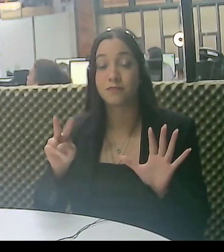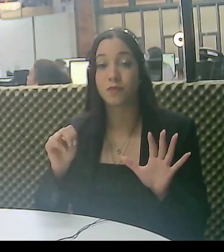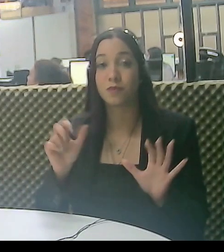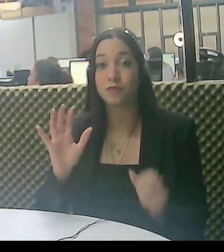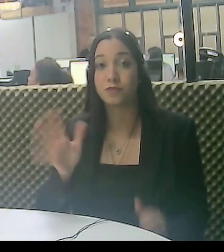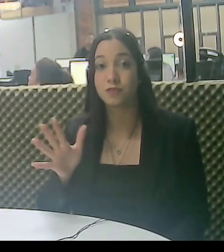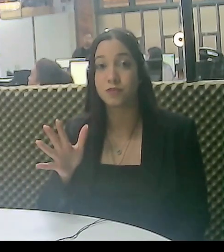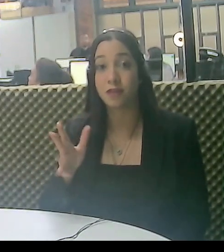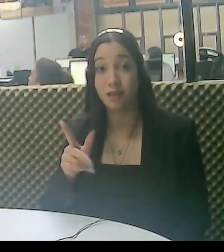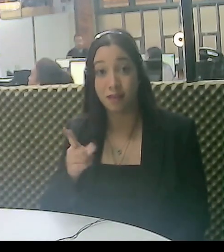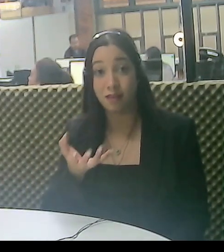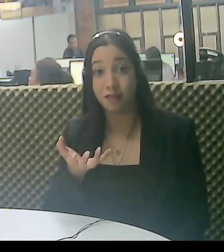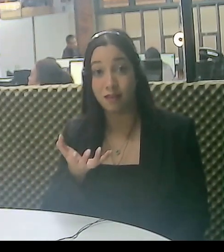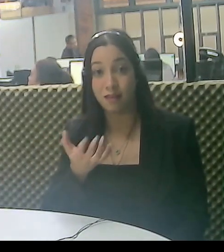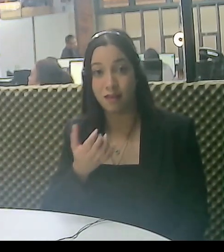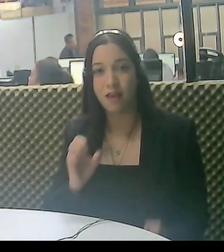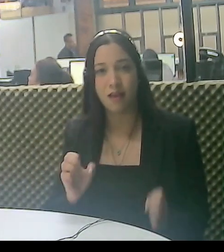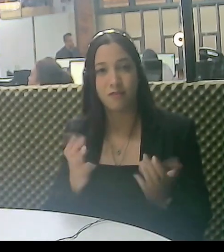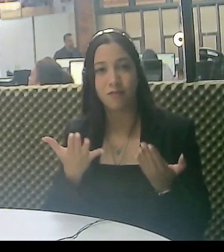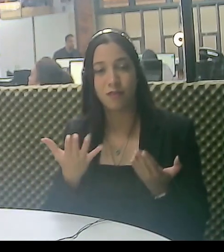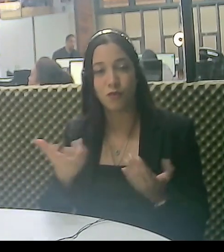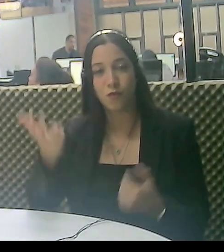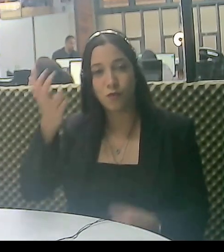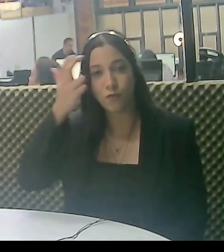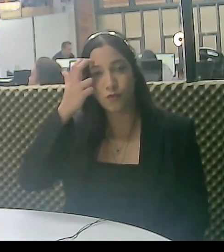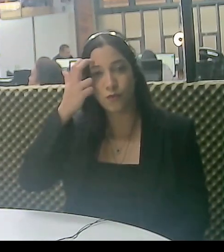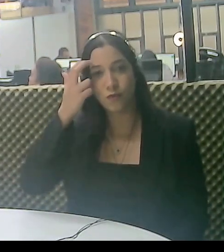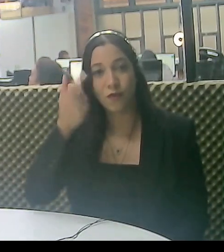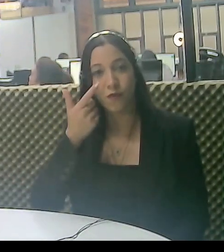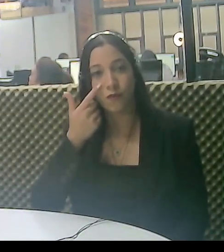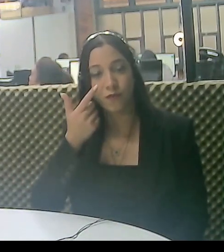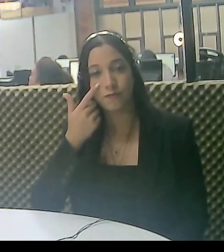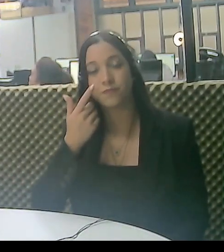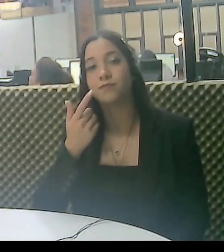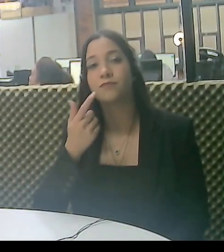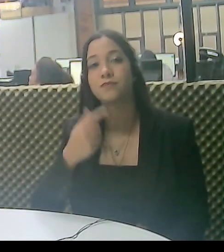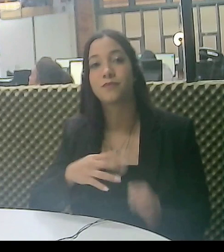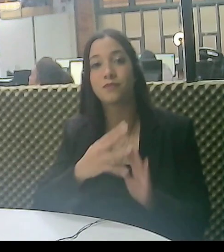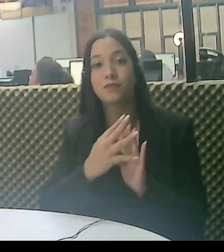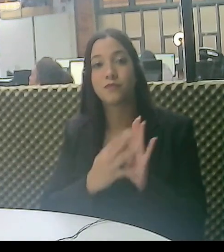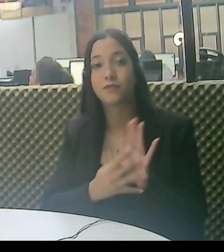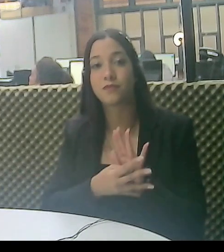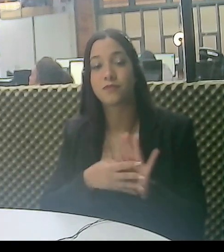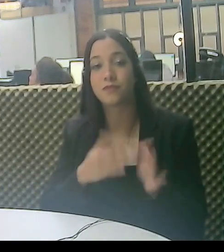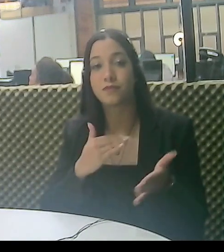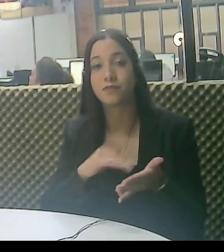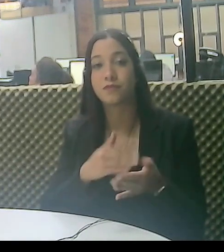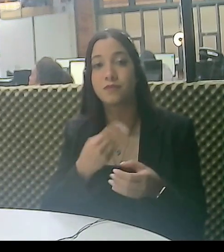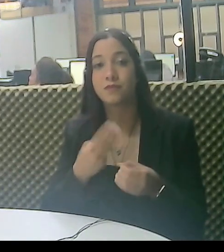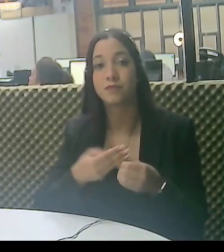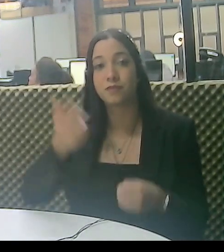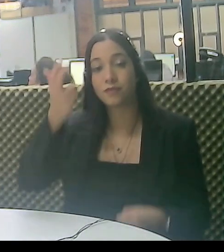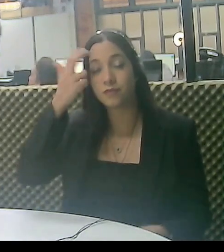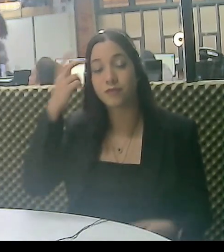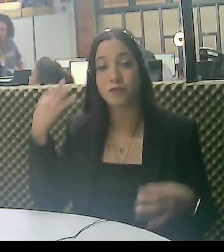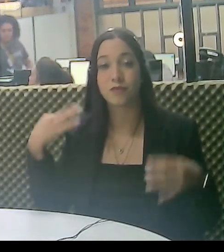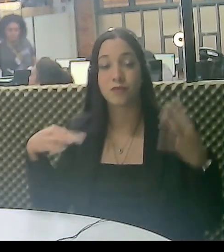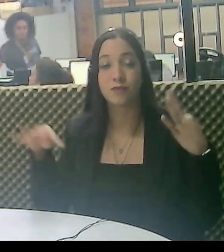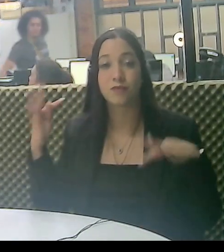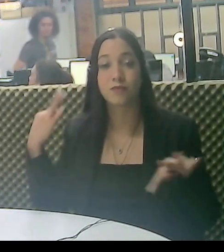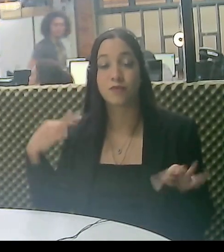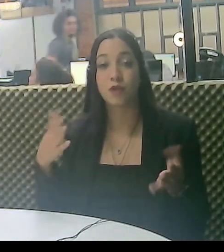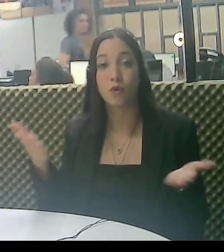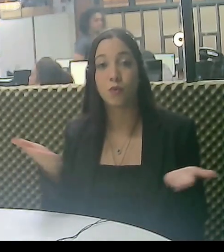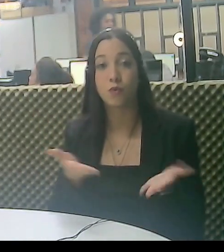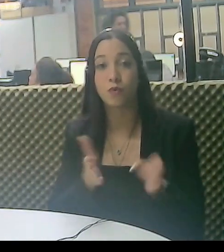e se você quer curtir bons eventos culturais, dá uma olhada na agenda da Secretaria Municipal de Cultura e Turismo. De